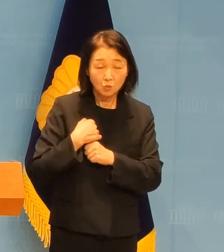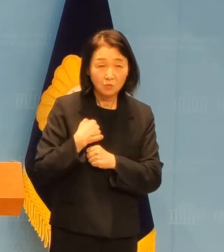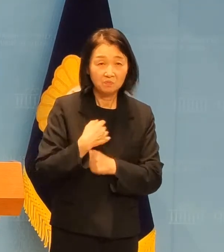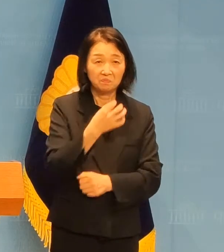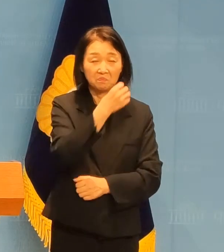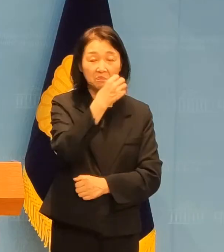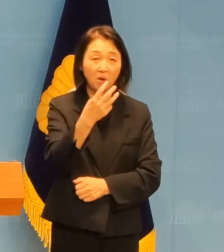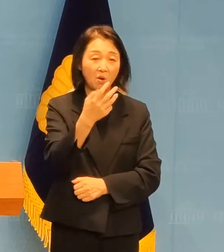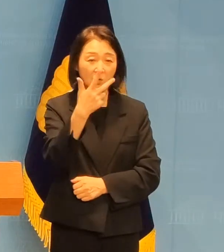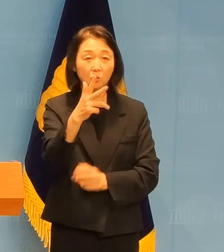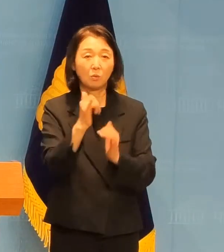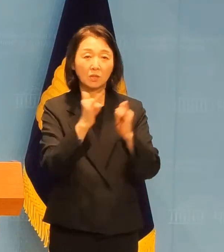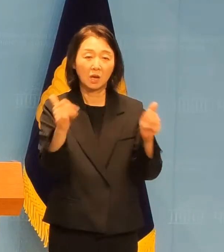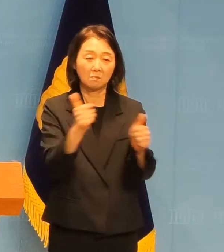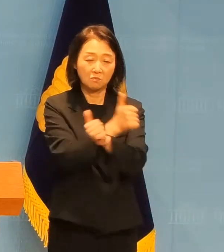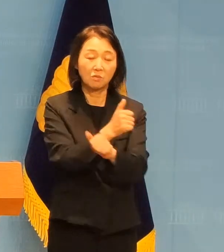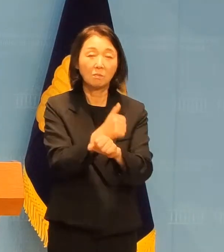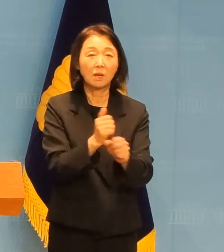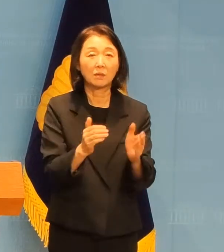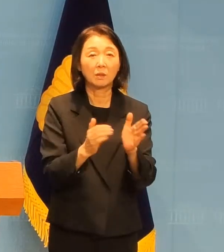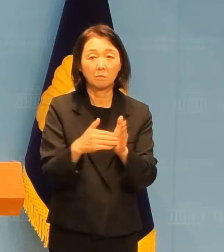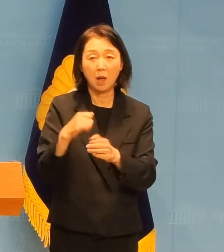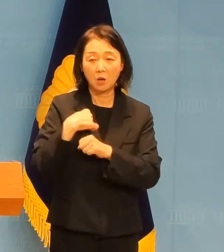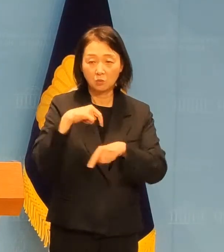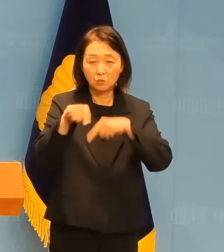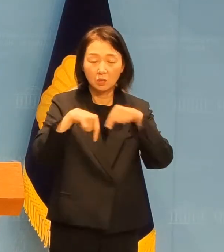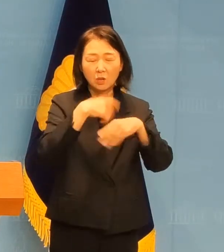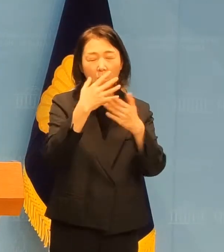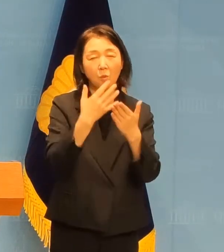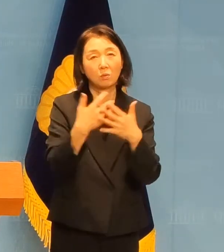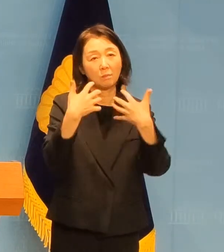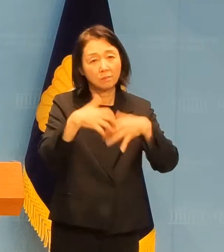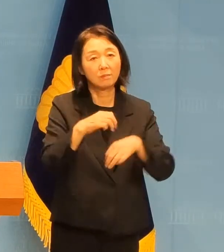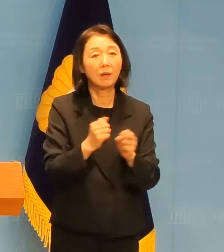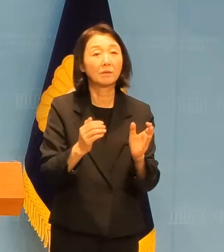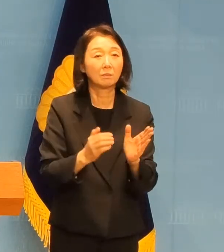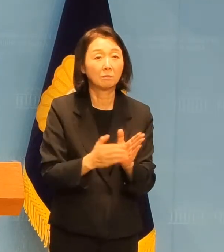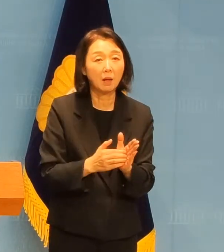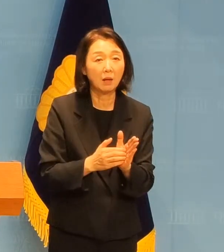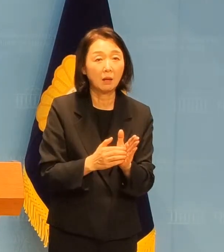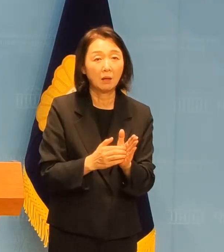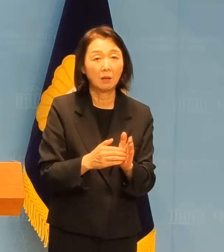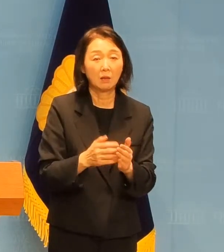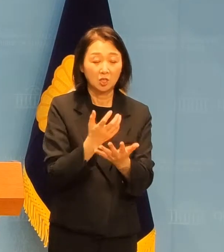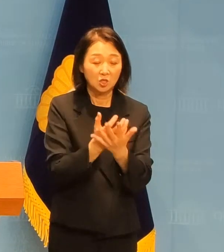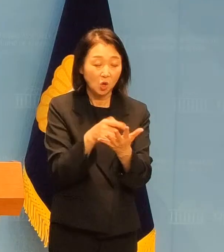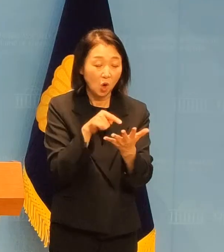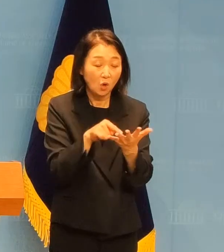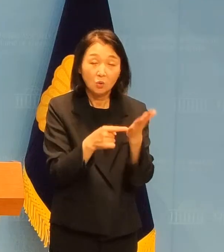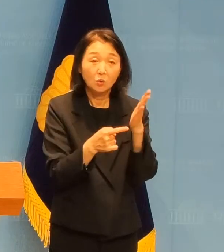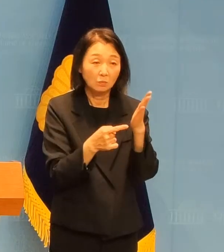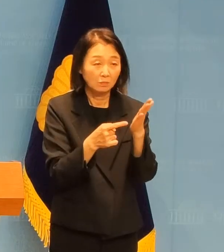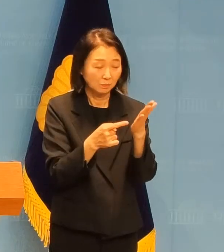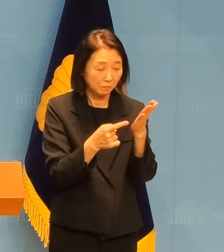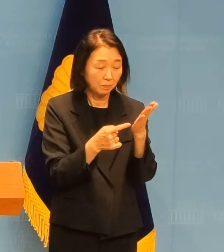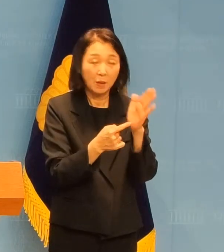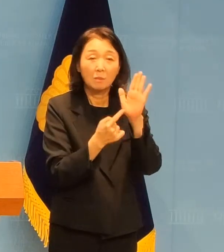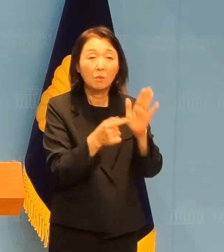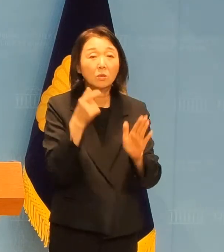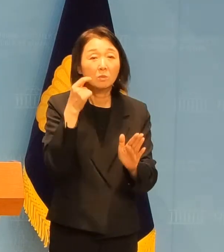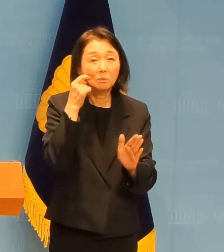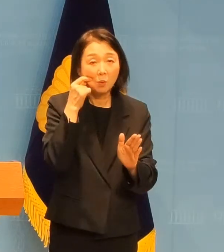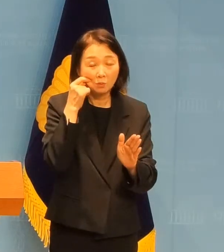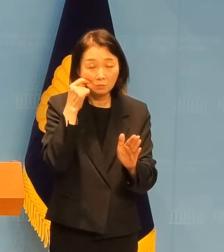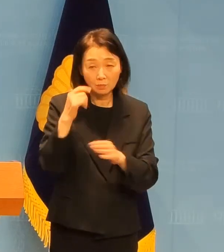한꺼번에 물갈이하며 군 지휘체제를 마비시켰습니다. 병적 서류조차 공개하지 못하는 장관